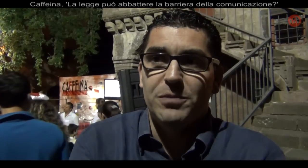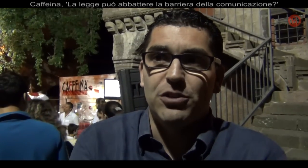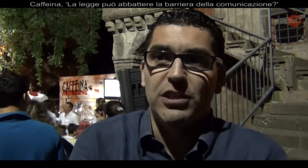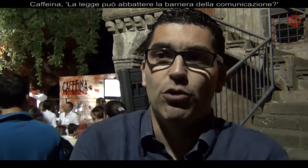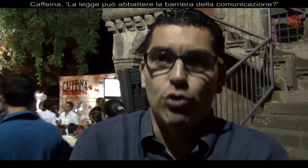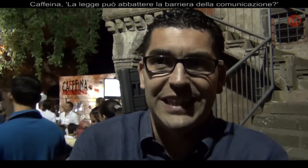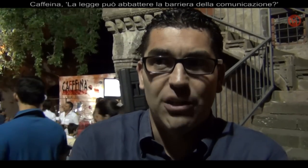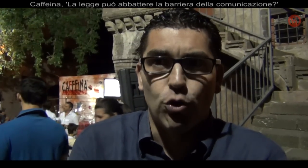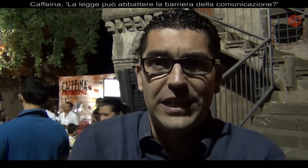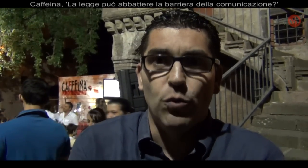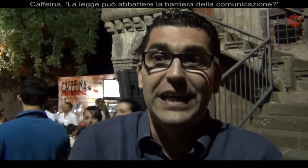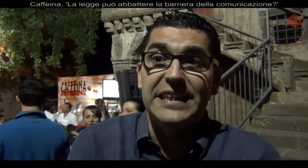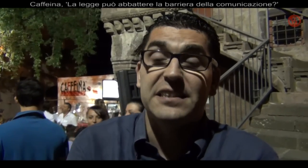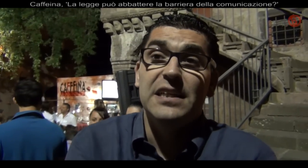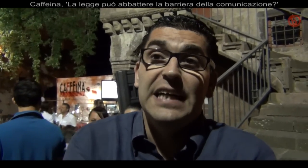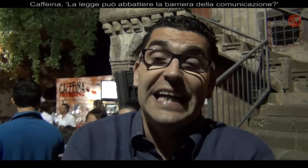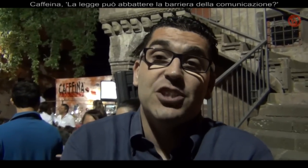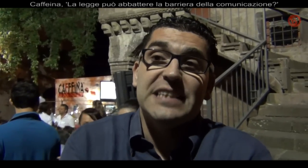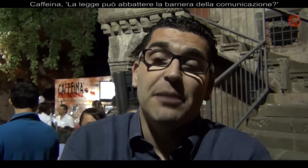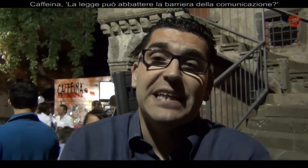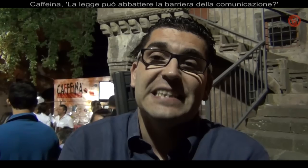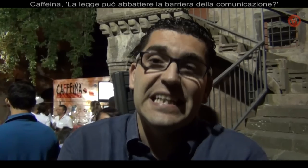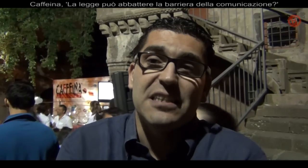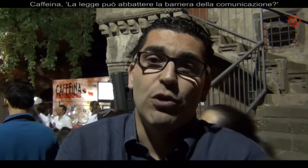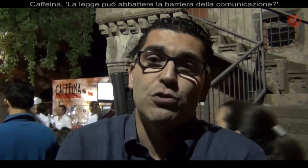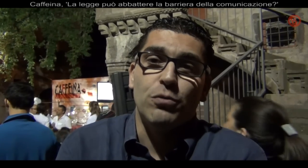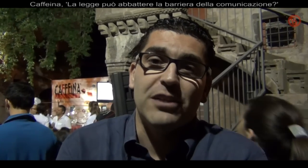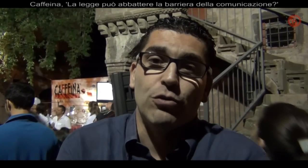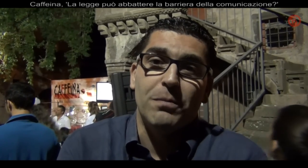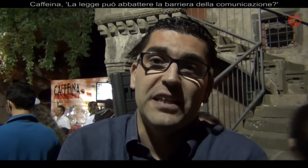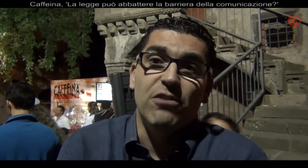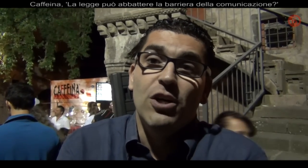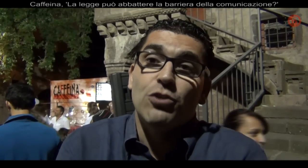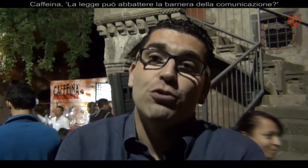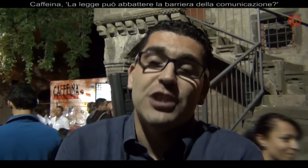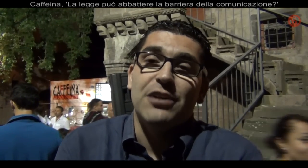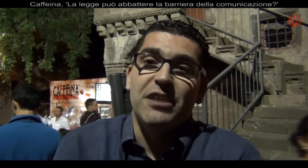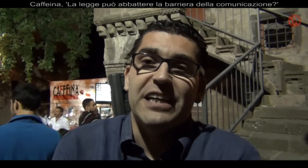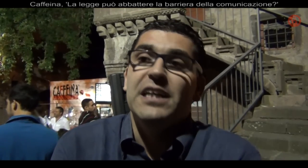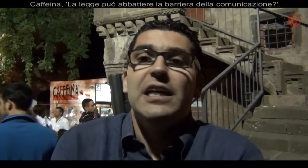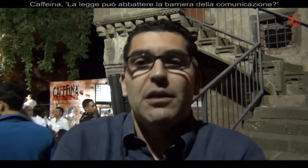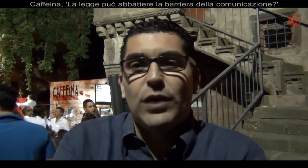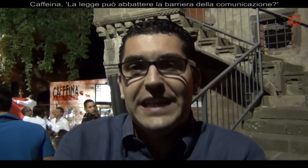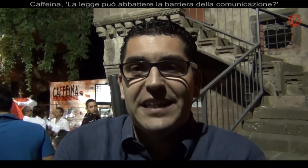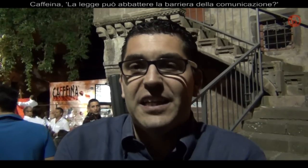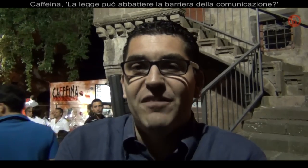riconoscimento della loro lingua, il LIS, è necessaria perché senza quello strumento normativo non riusciranno ad avere quei diritti che invece